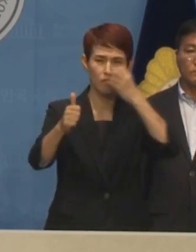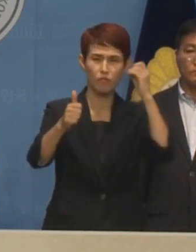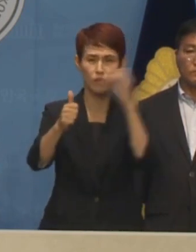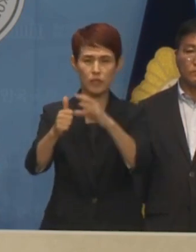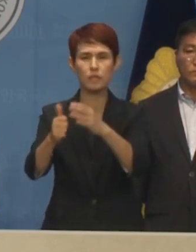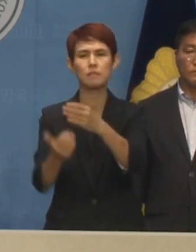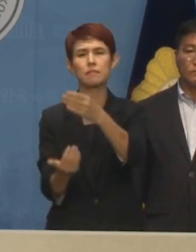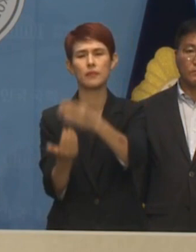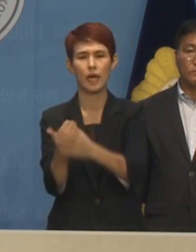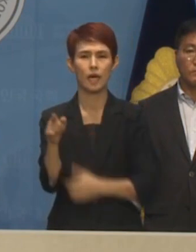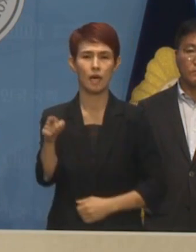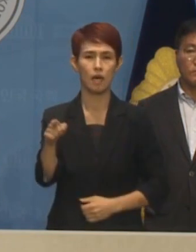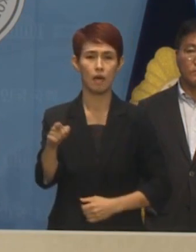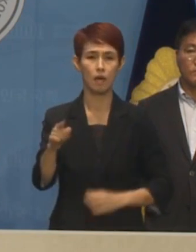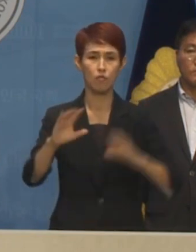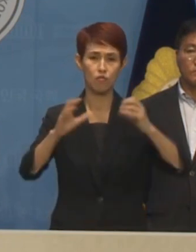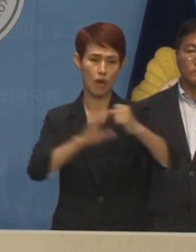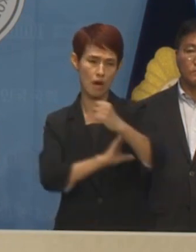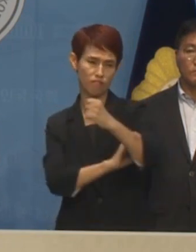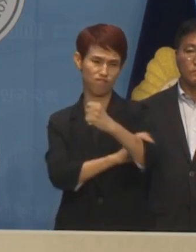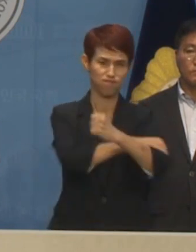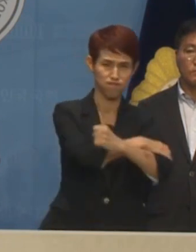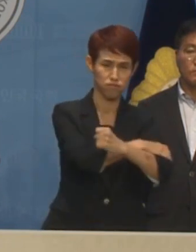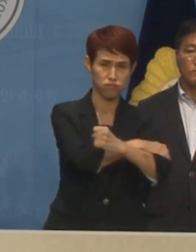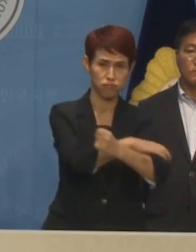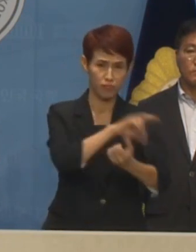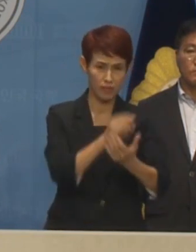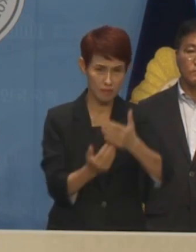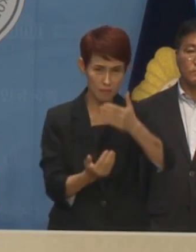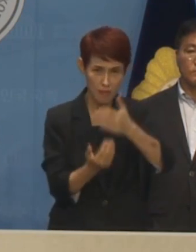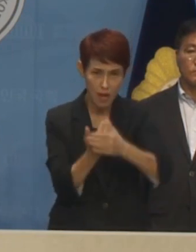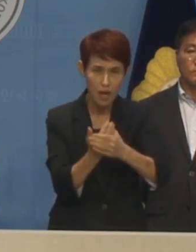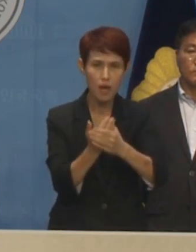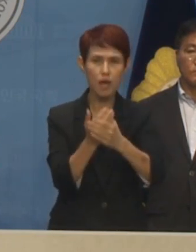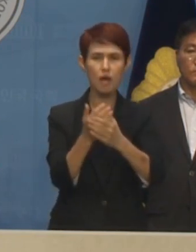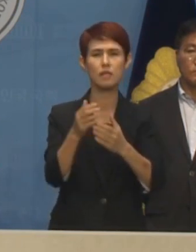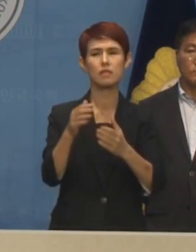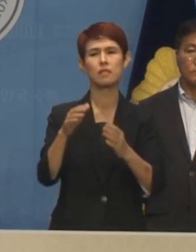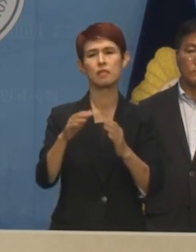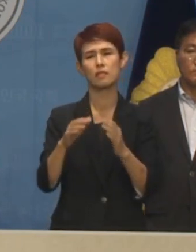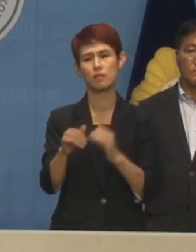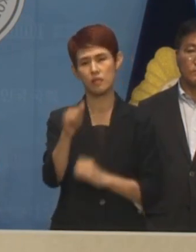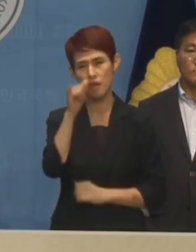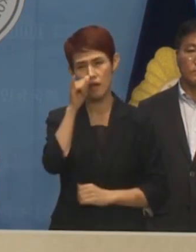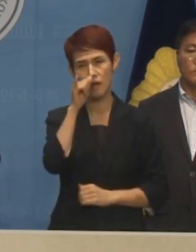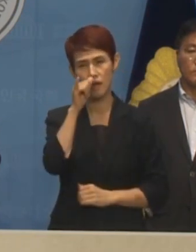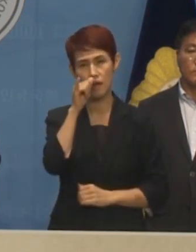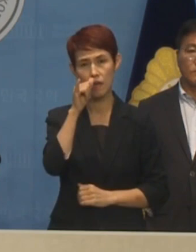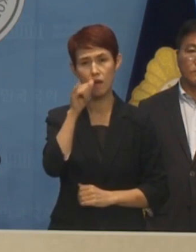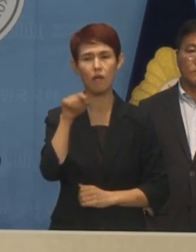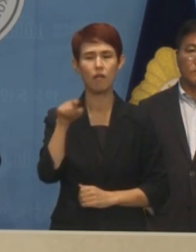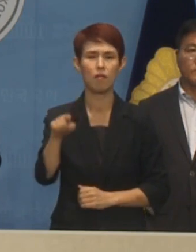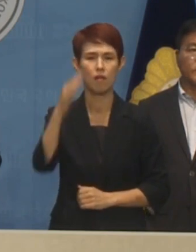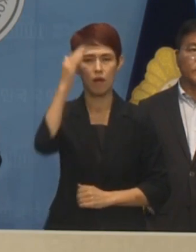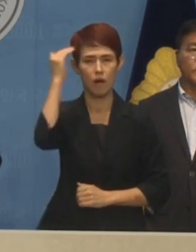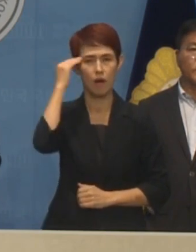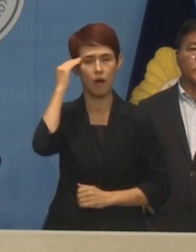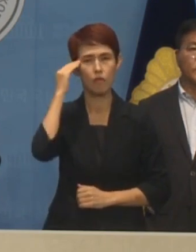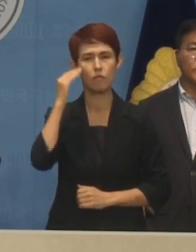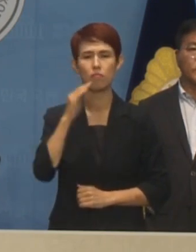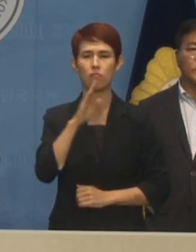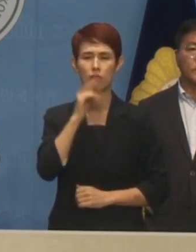언제든지 국가 권력이 잘못 행사될 수 있음을 각인시켜주는 대한민국의 비극적